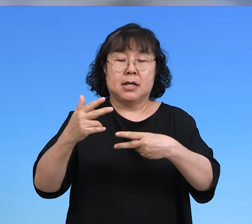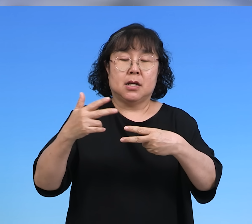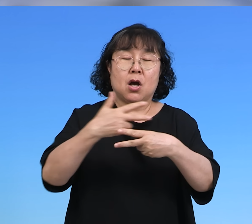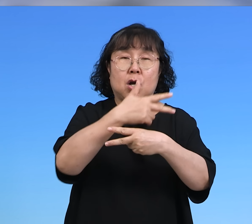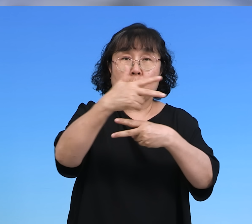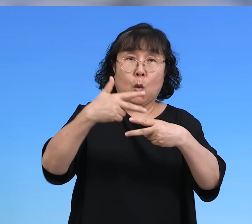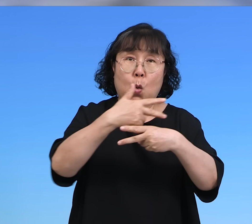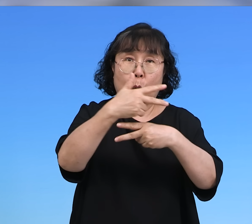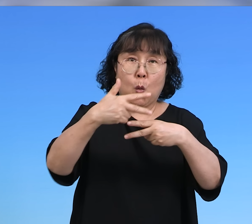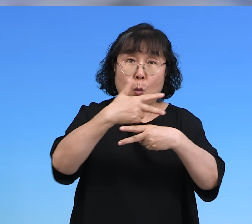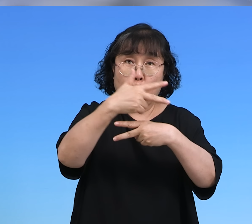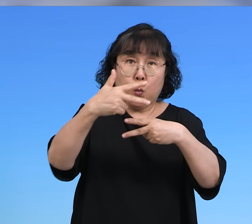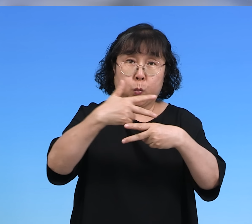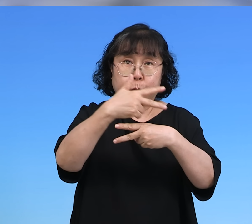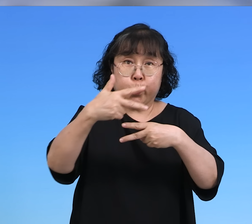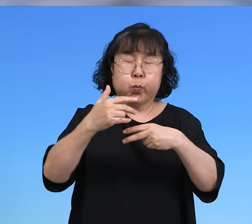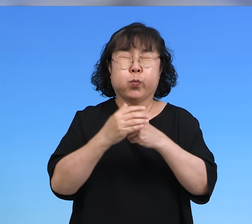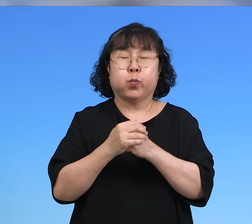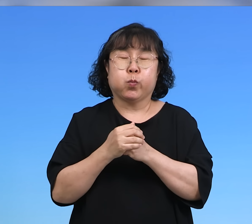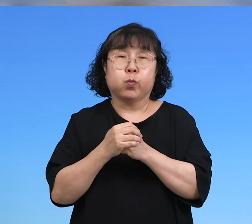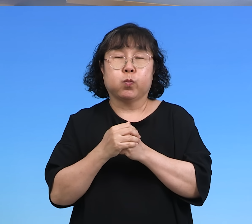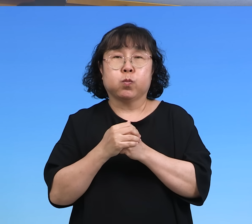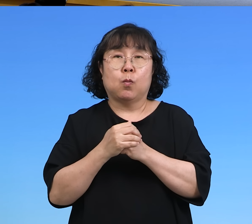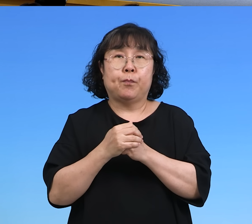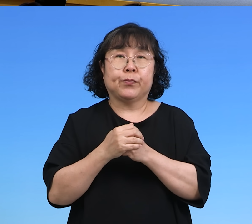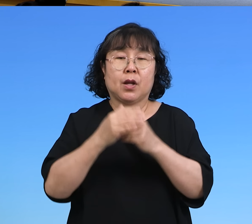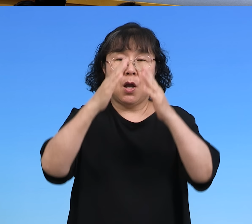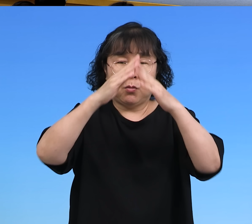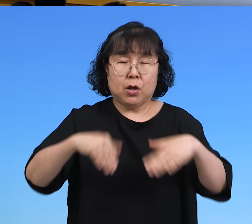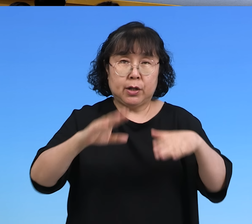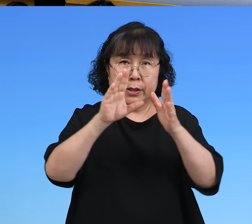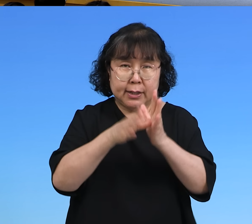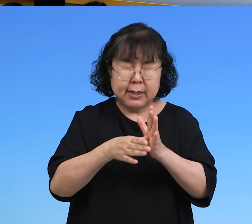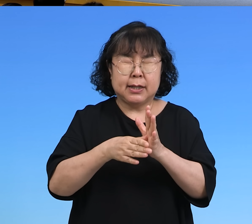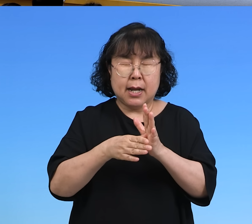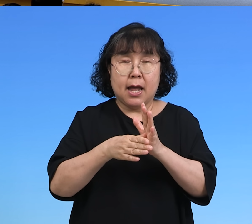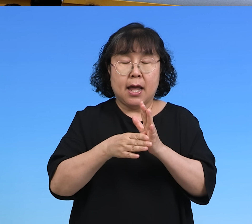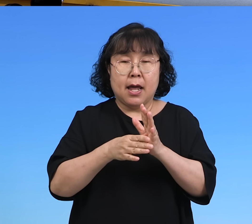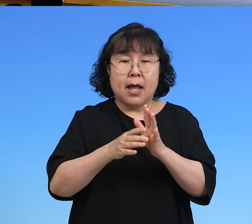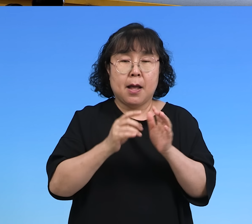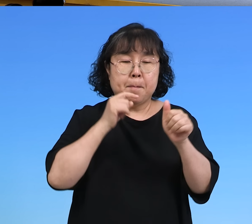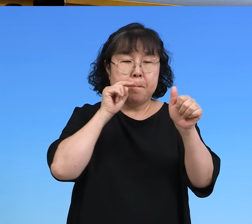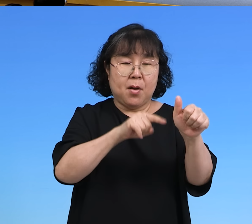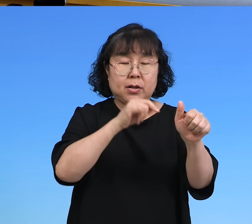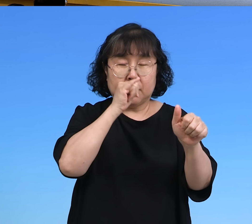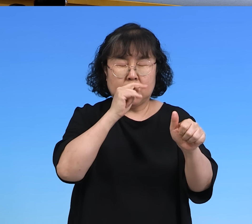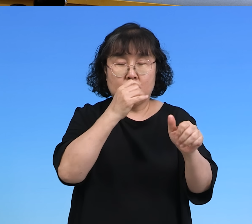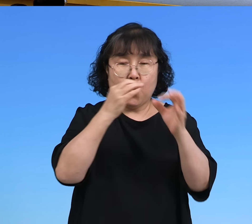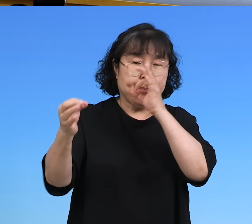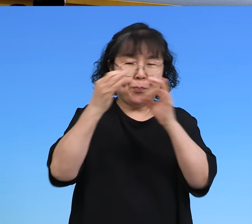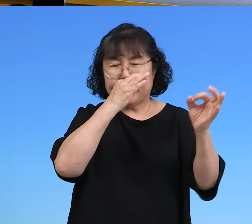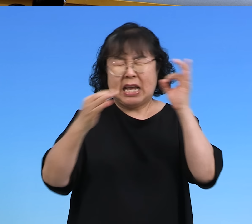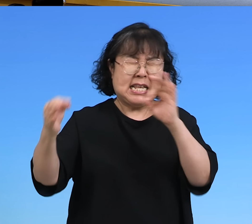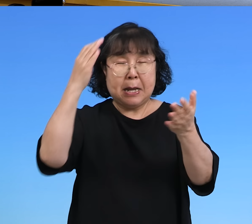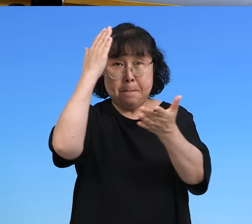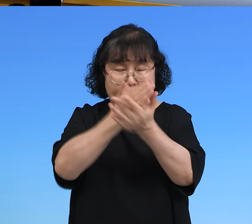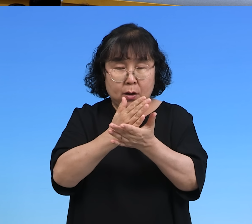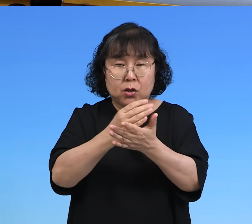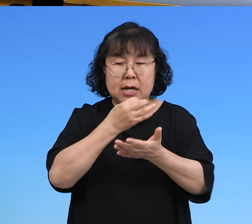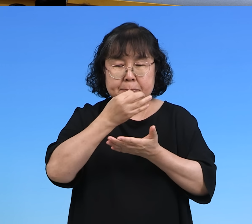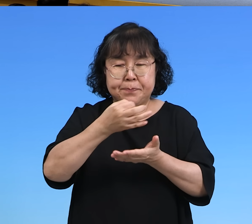하나가 나오는데요, 그게 여호수아 6장 10절입니다. 한번 보십시오. 여호수아가 백성에게 명령하여 이르되 너희는 외치지 말며